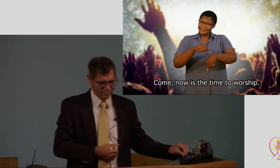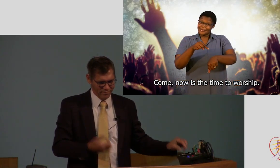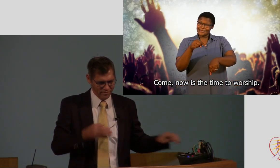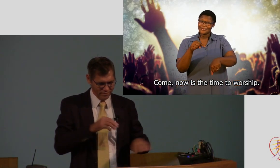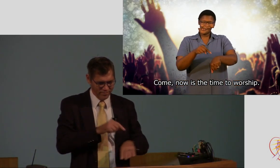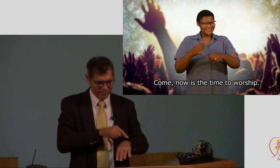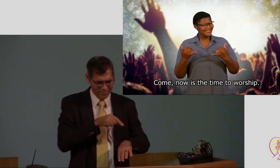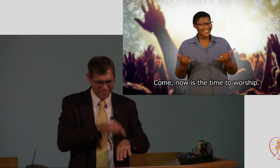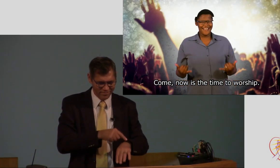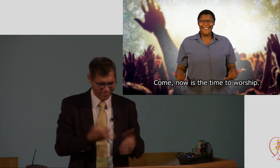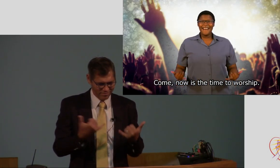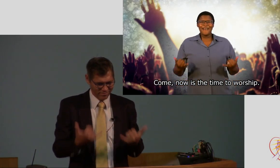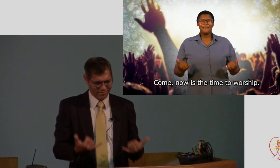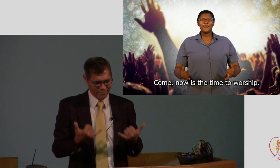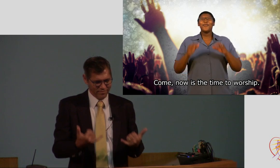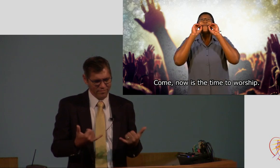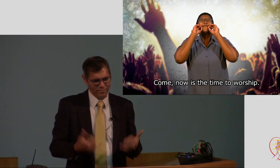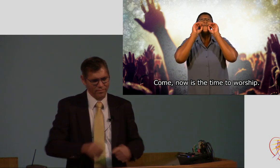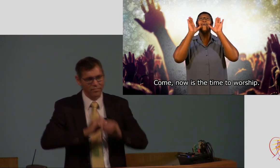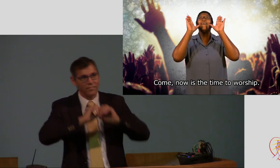Now is the time to